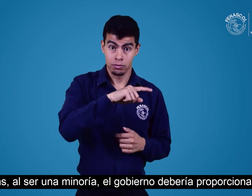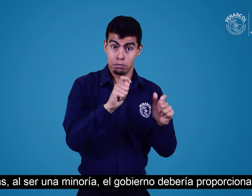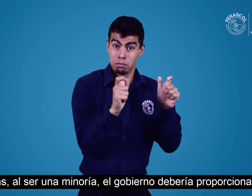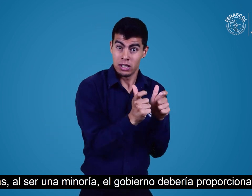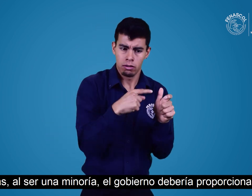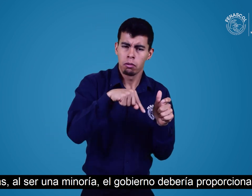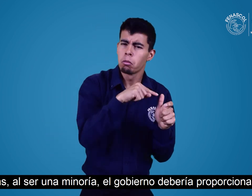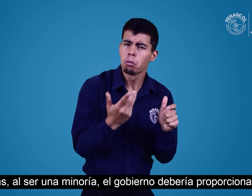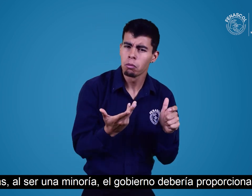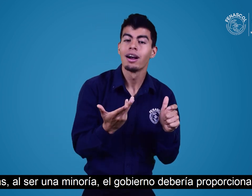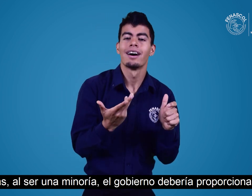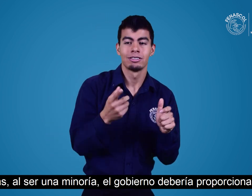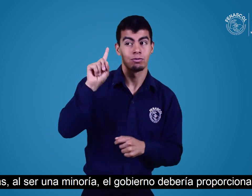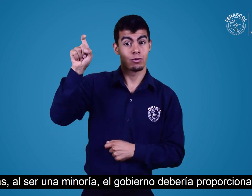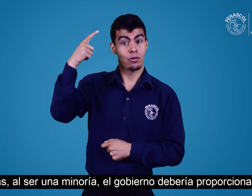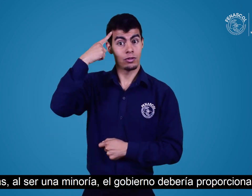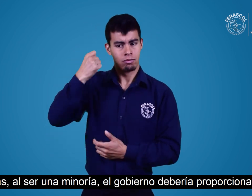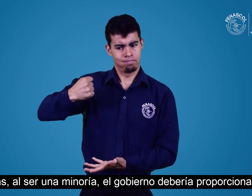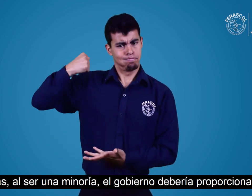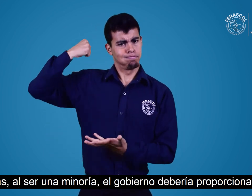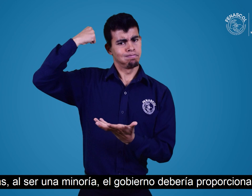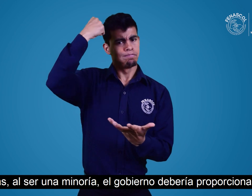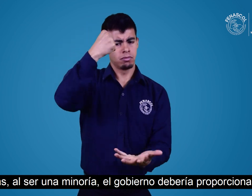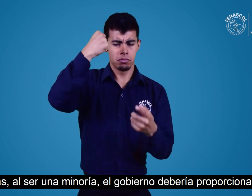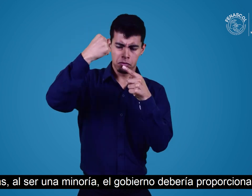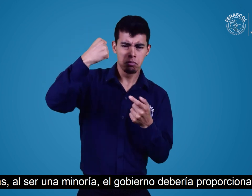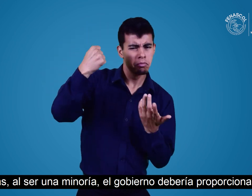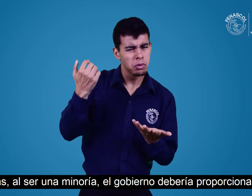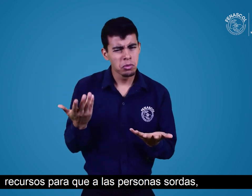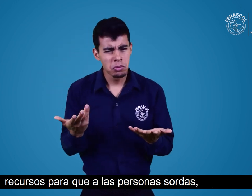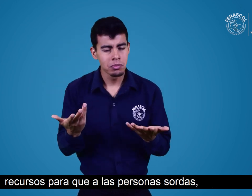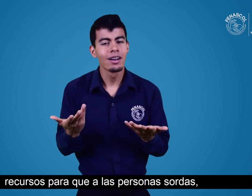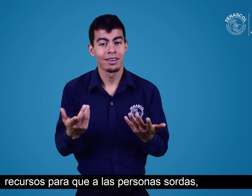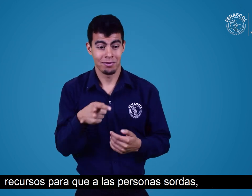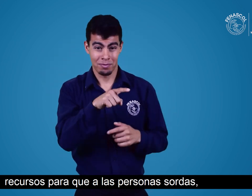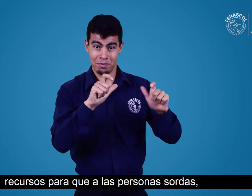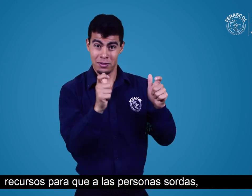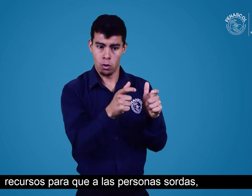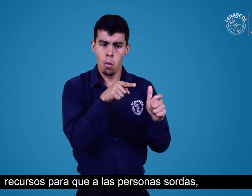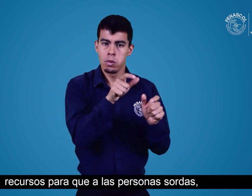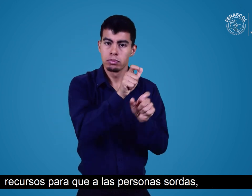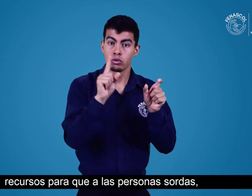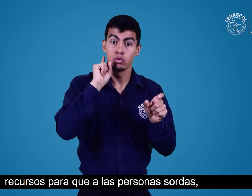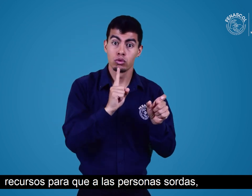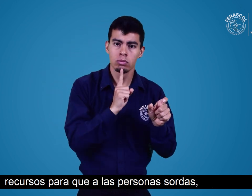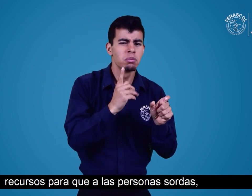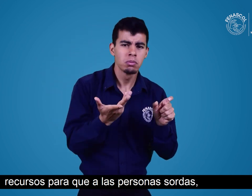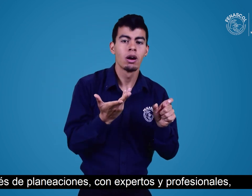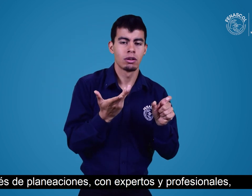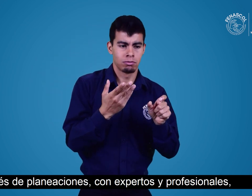Además, al ser una minoría, el gobierno debería proporcionar recursos para que a las personas sordas, a través